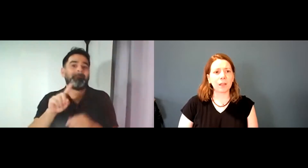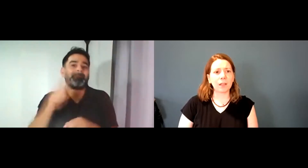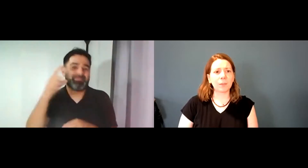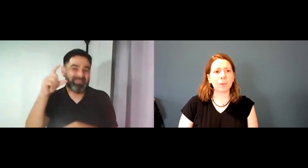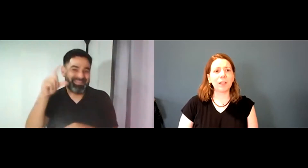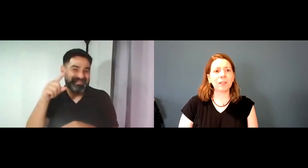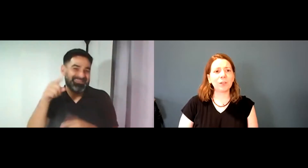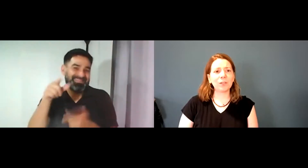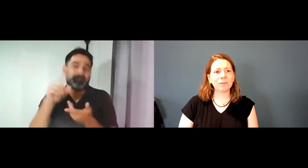este momento.